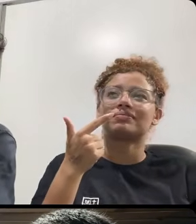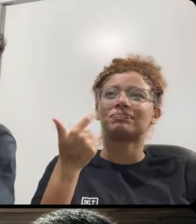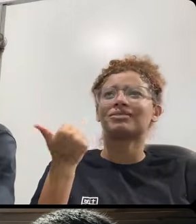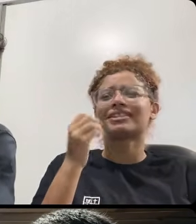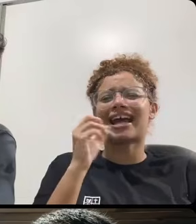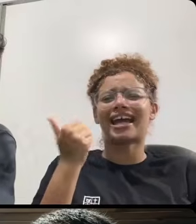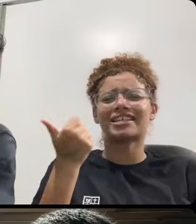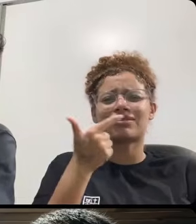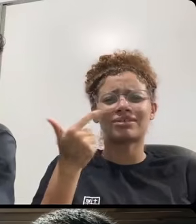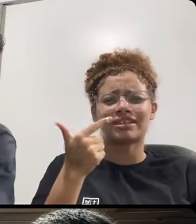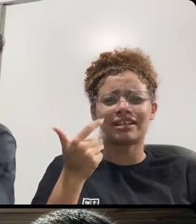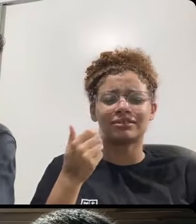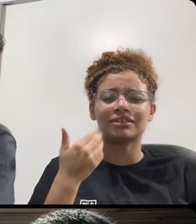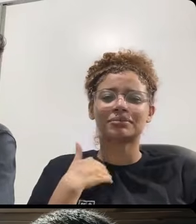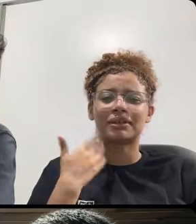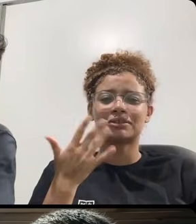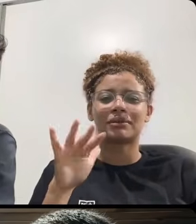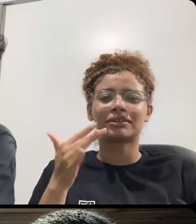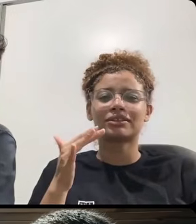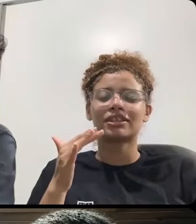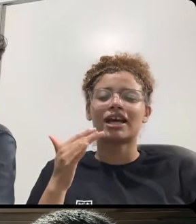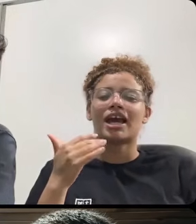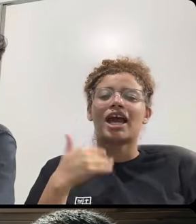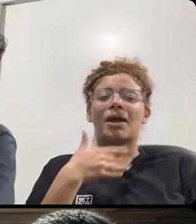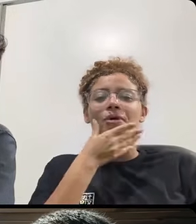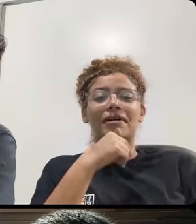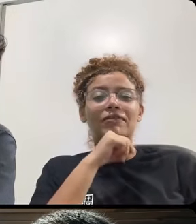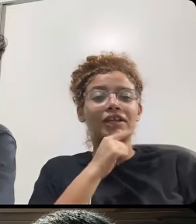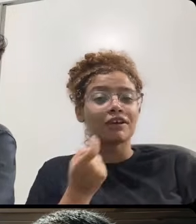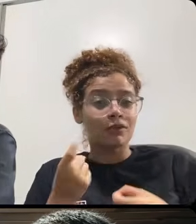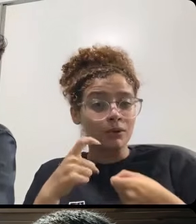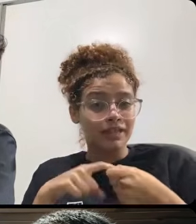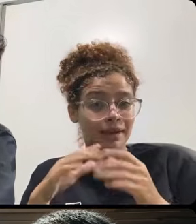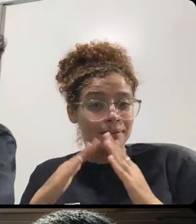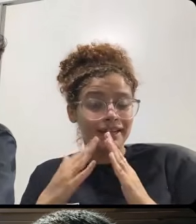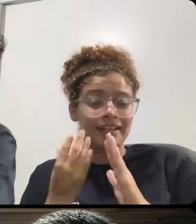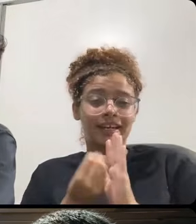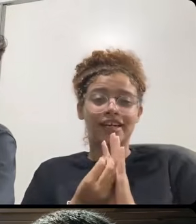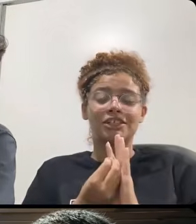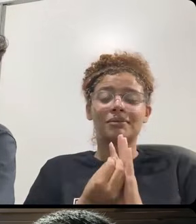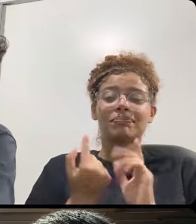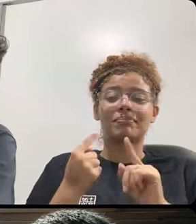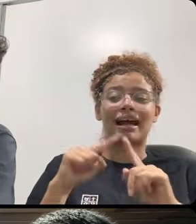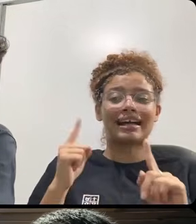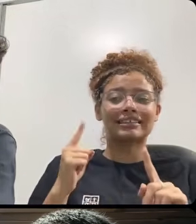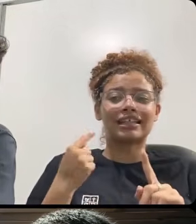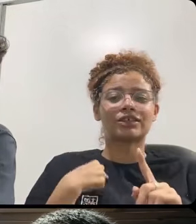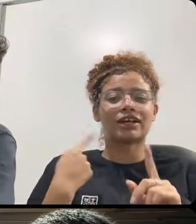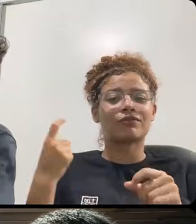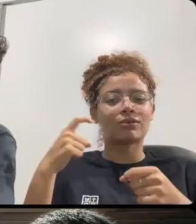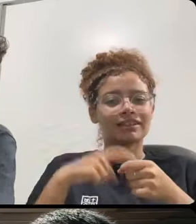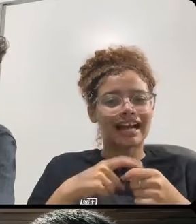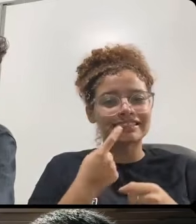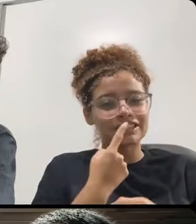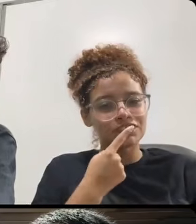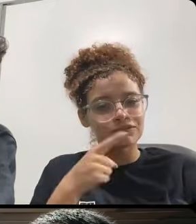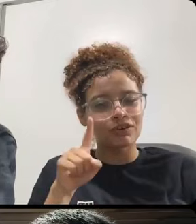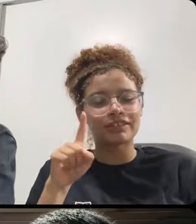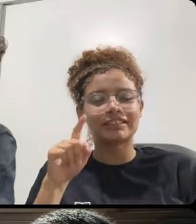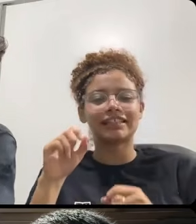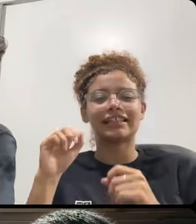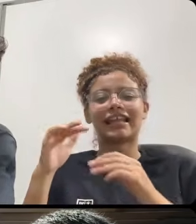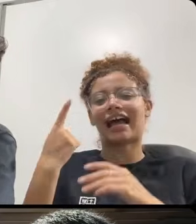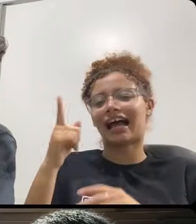12, uns 10, 11 anos, mais ou menos, meu pai falou que ia voltar para a igreja, mas ele só ia voltar se a